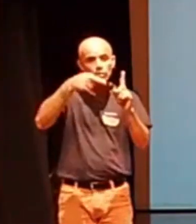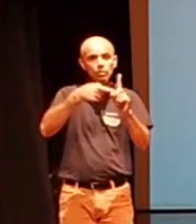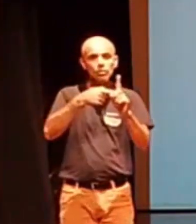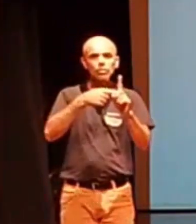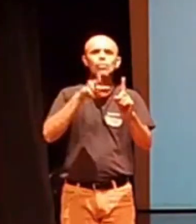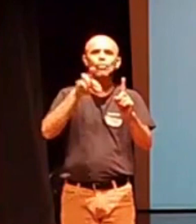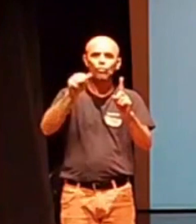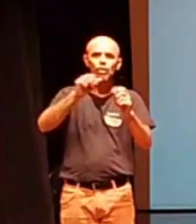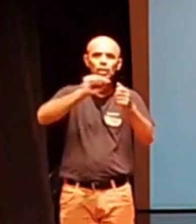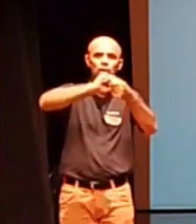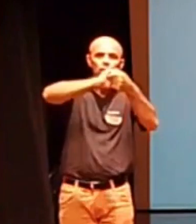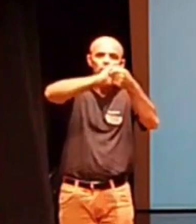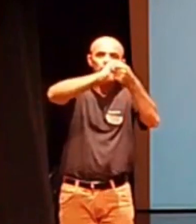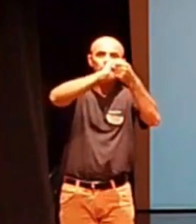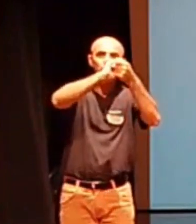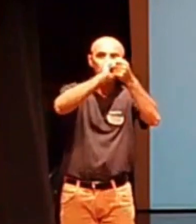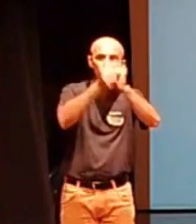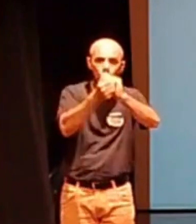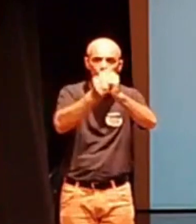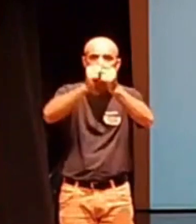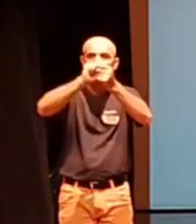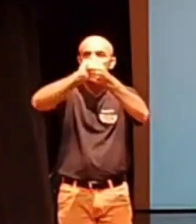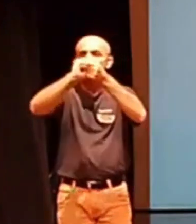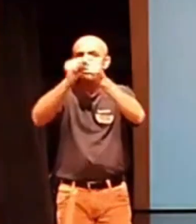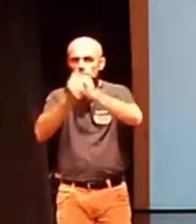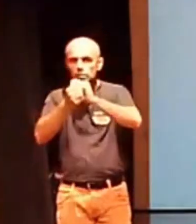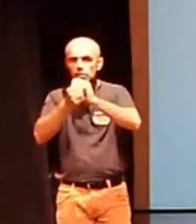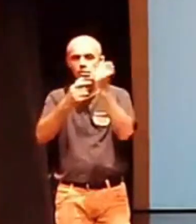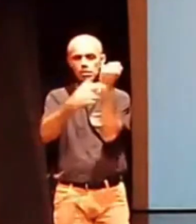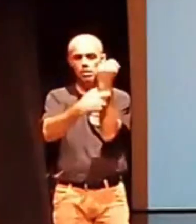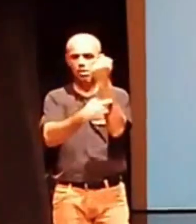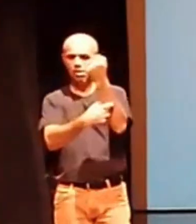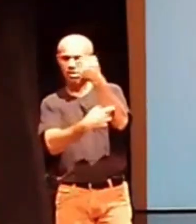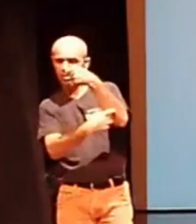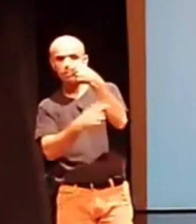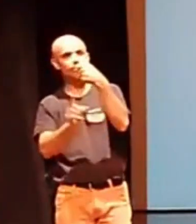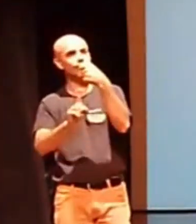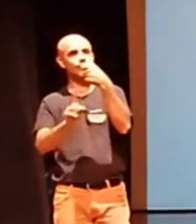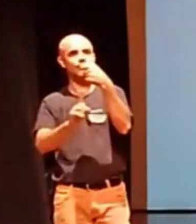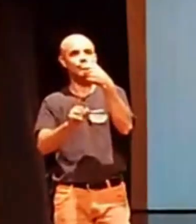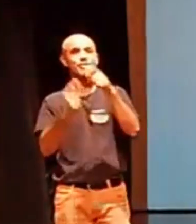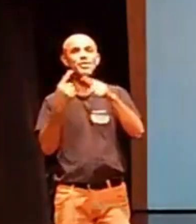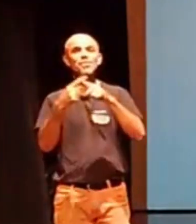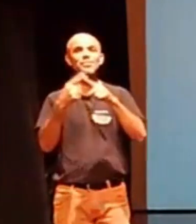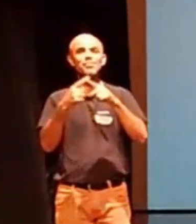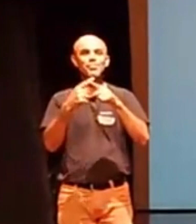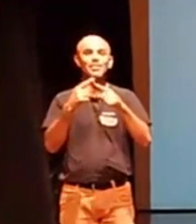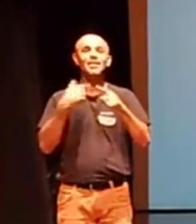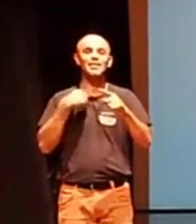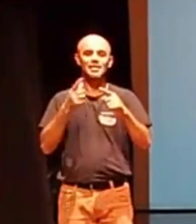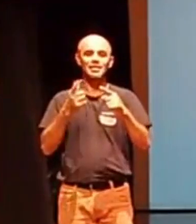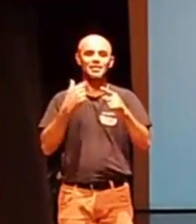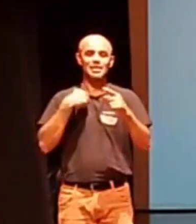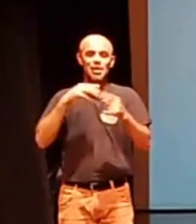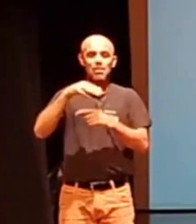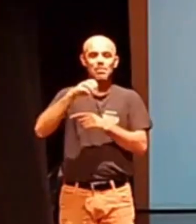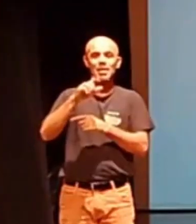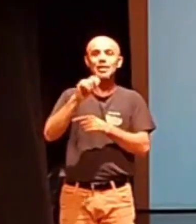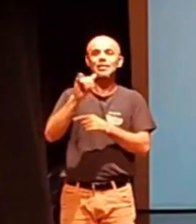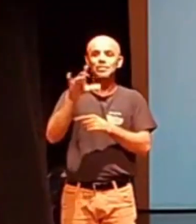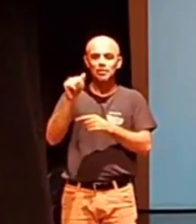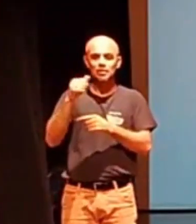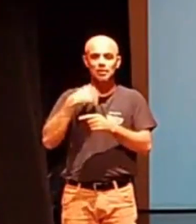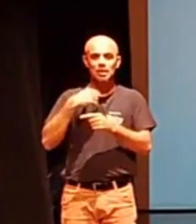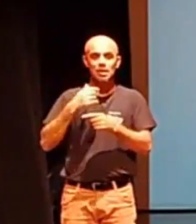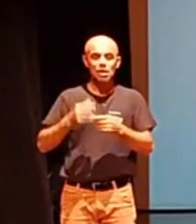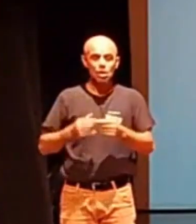se adaptando, né? E não tem um aumento significativo dessa curva, porque a gente existe o quê? Um hormônio chamado relacina, que o bebê